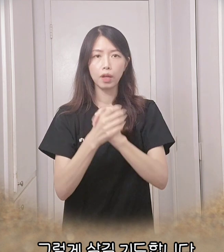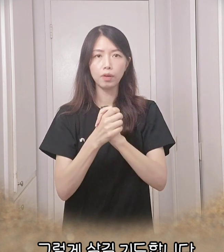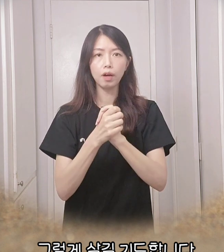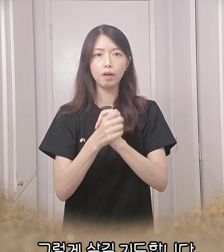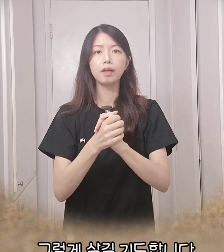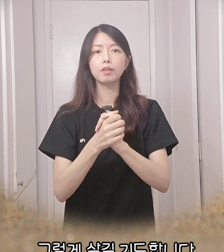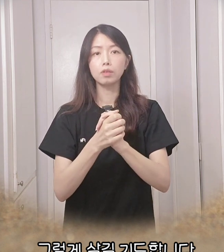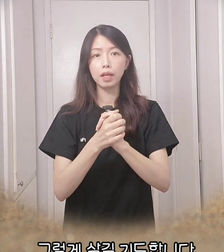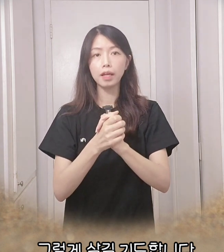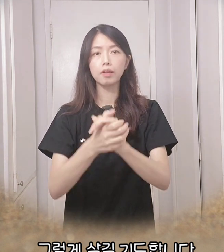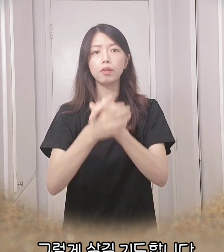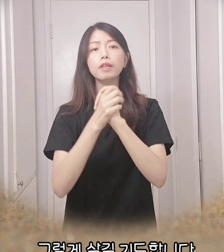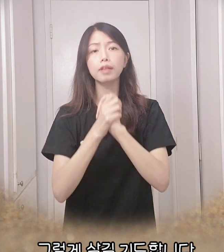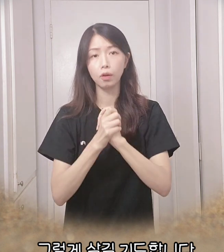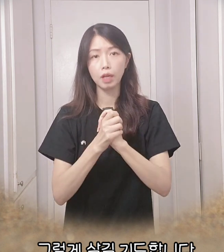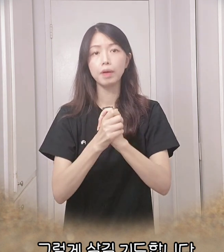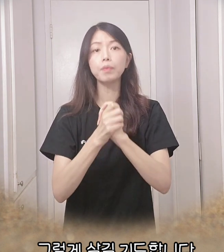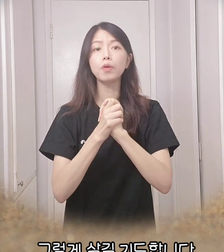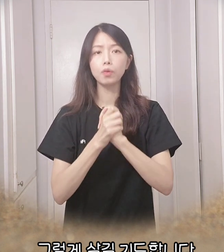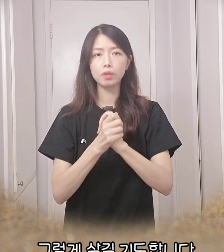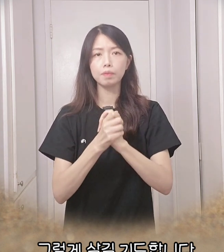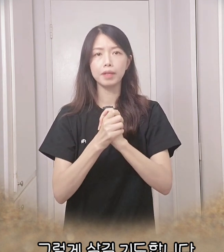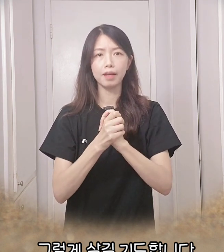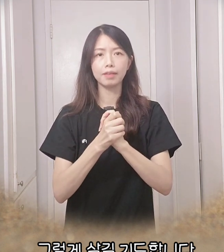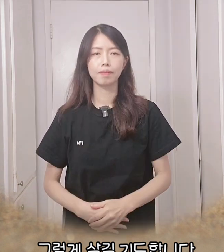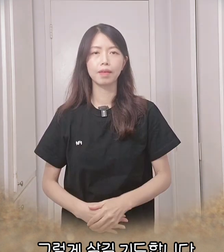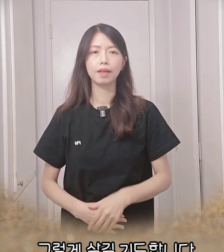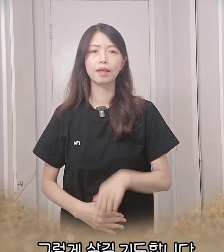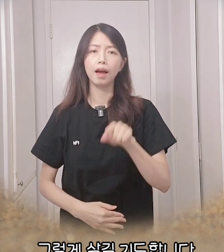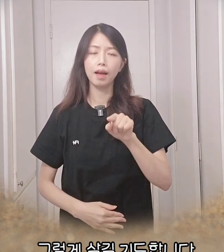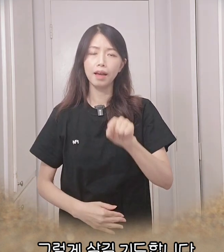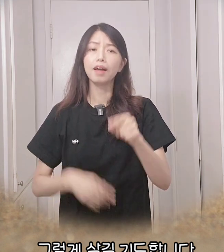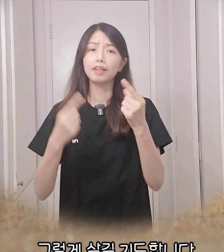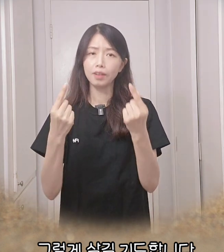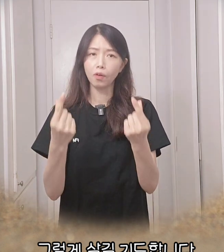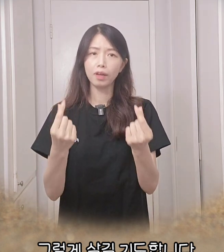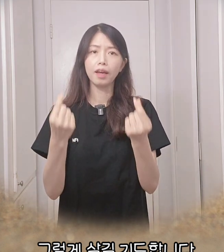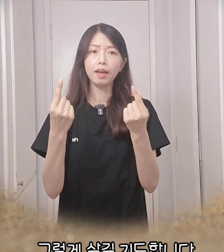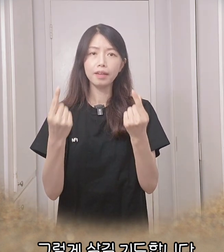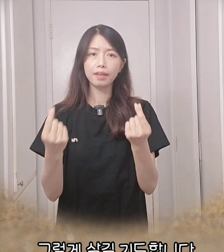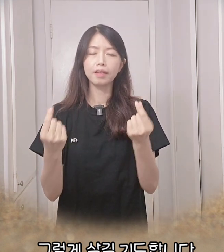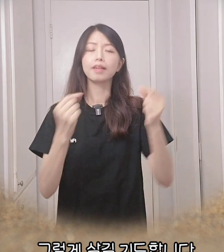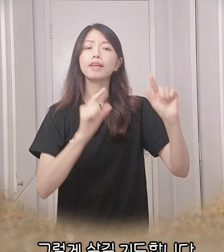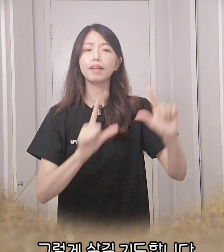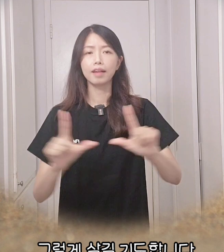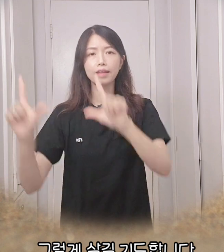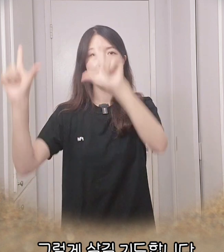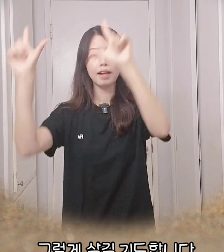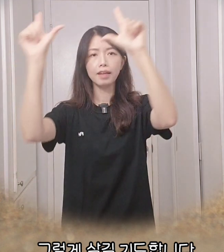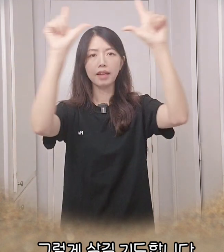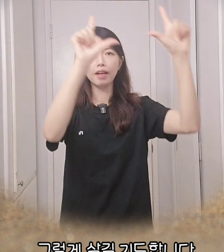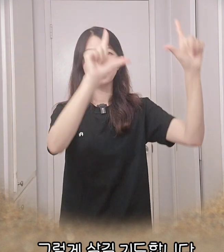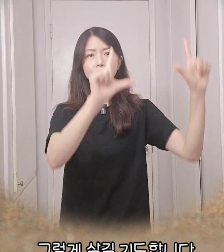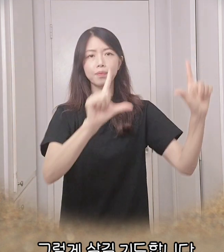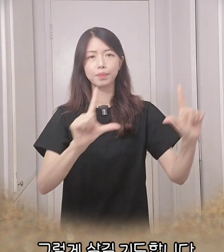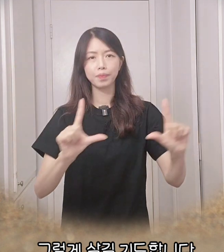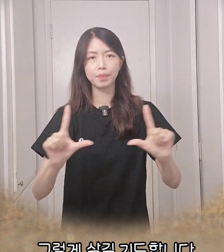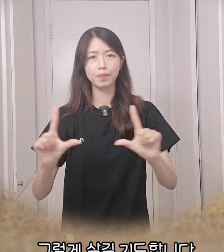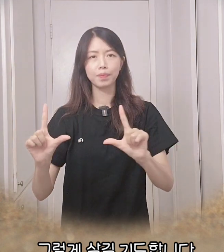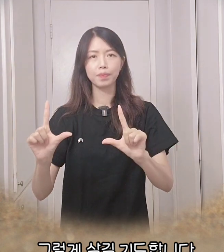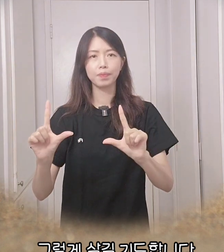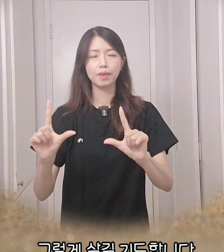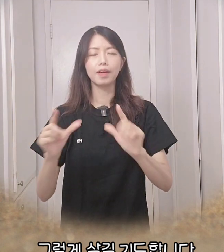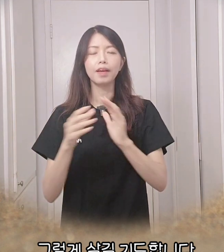해주셔도 되고요. 전 찬양에서는 이렇게만 표현해줬습니다. 그렇게 살길